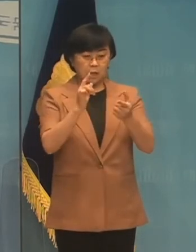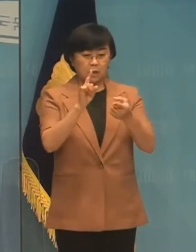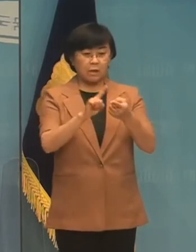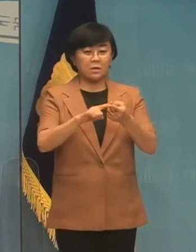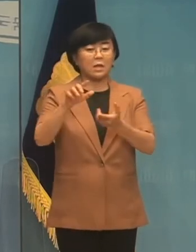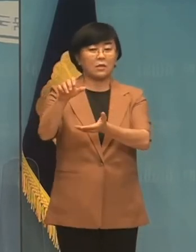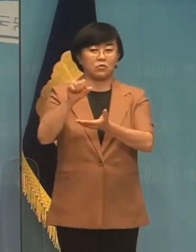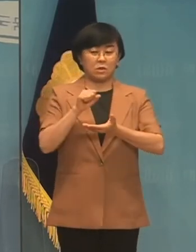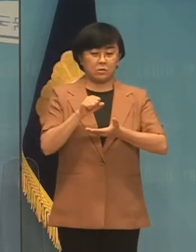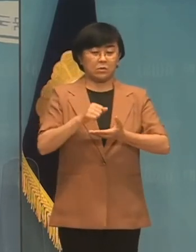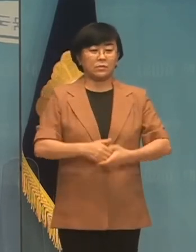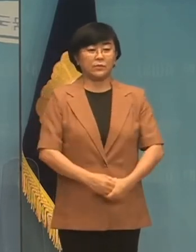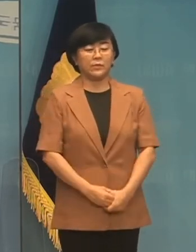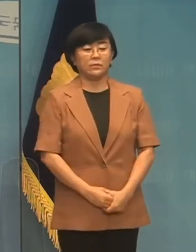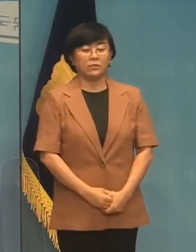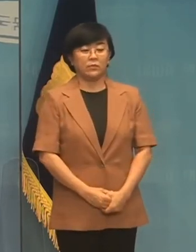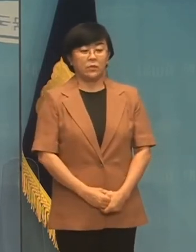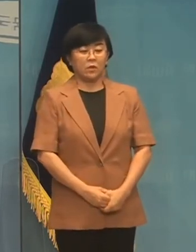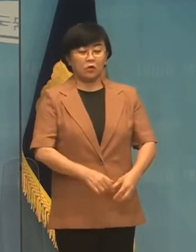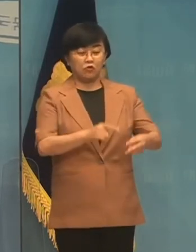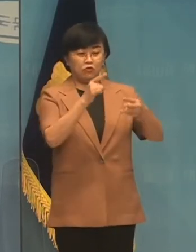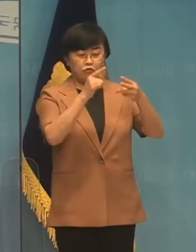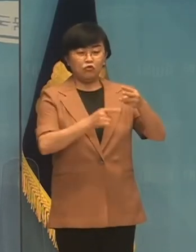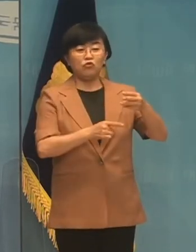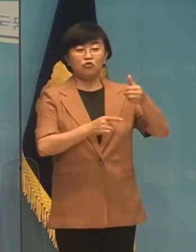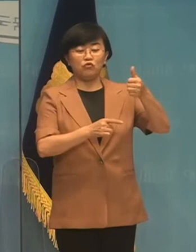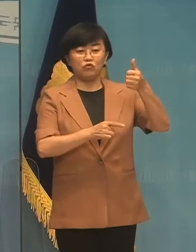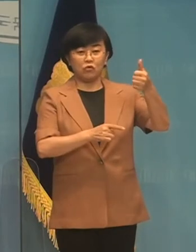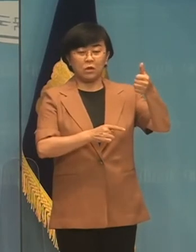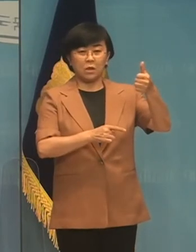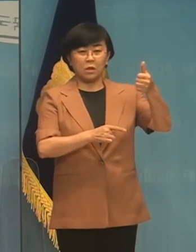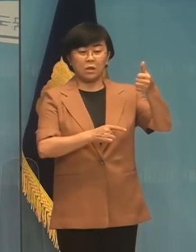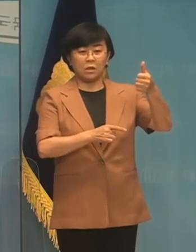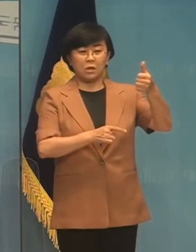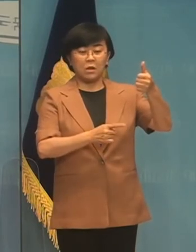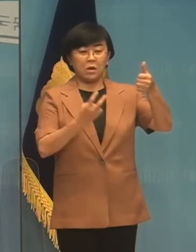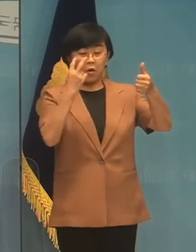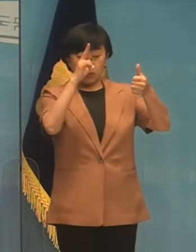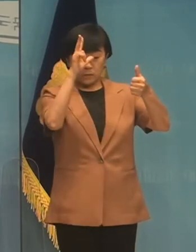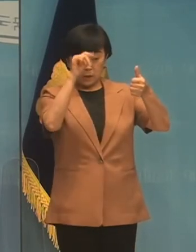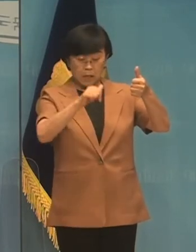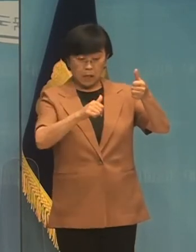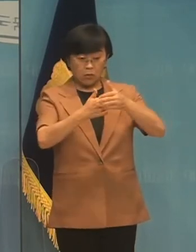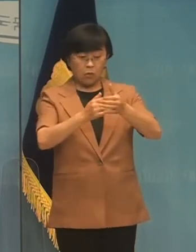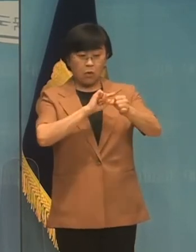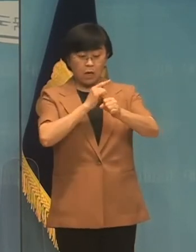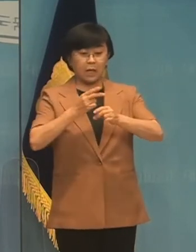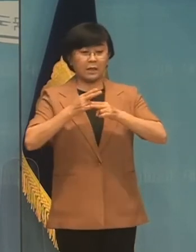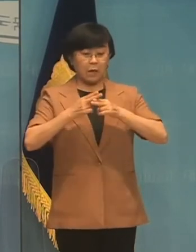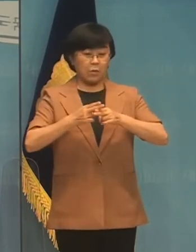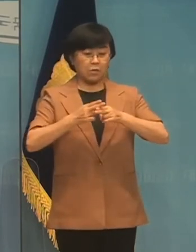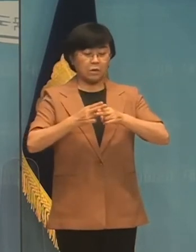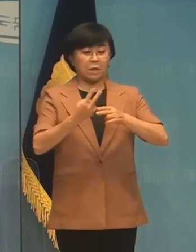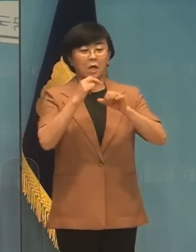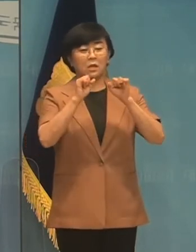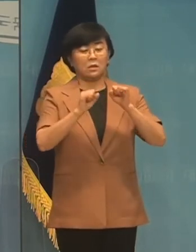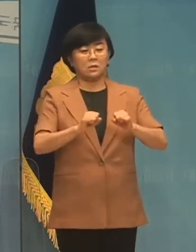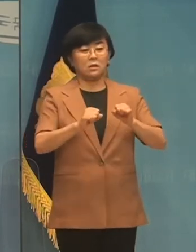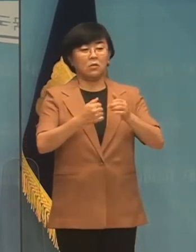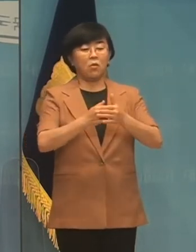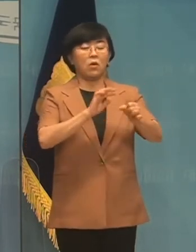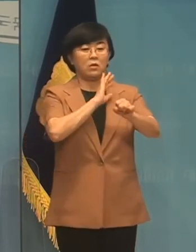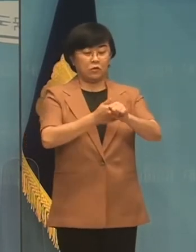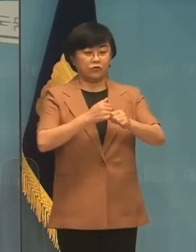여기에 끌어들였습니다. 윤석열이 검찰권 남용을 살아있는 권력 수사로